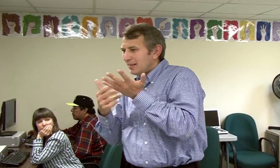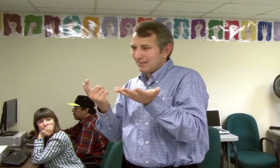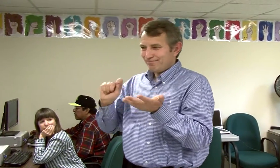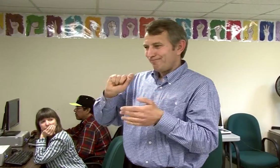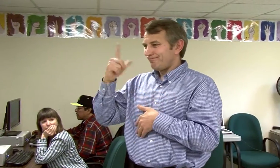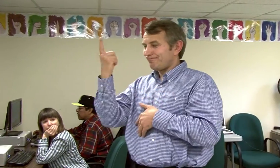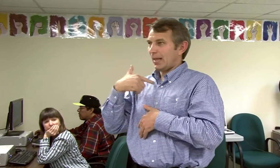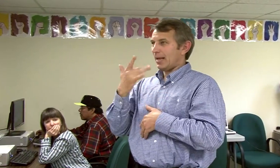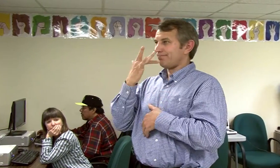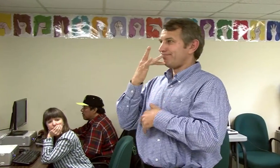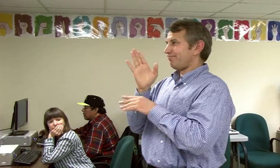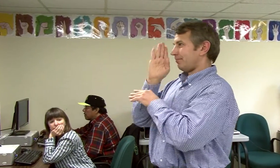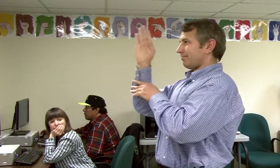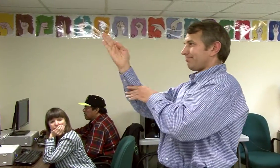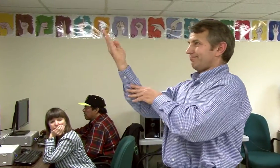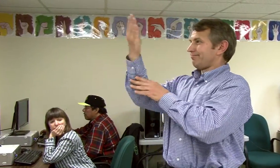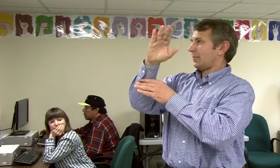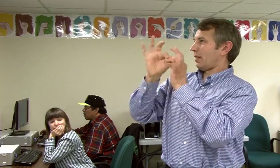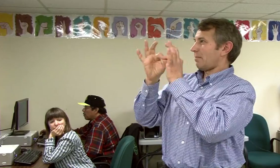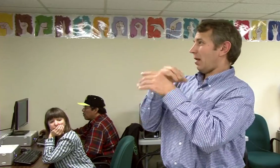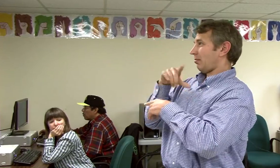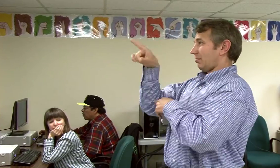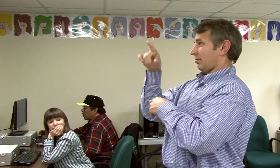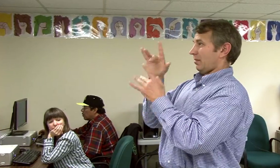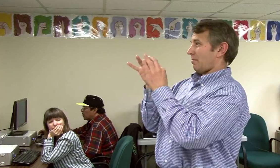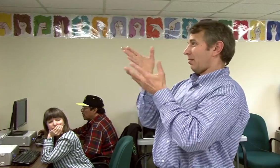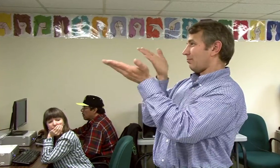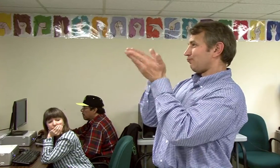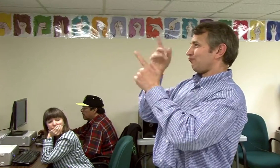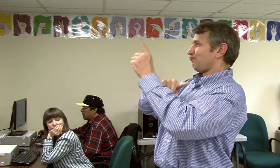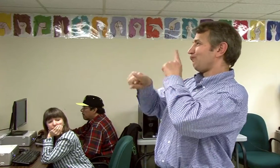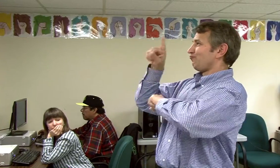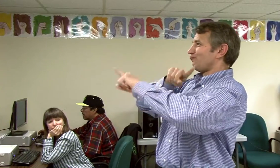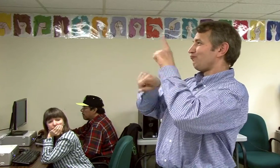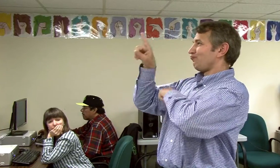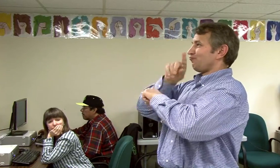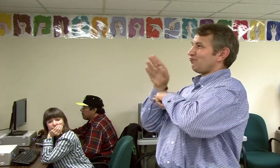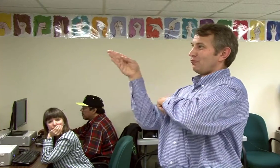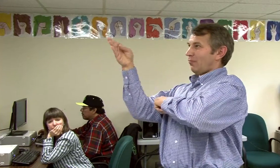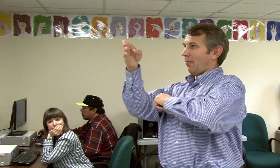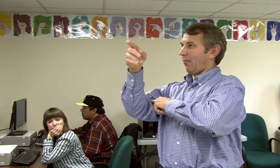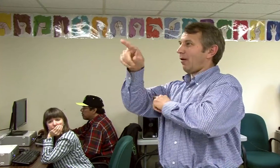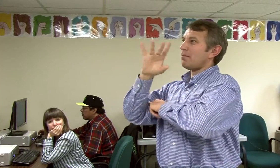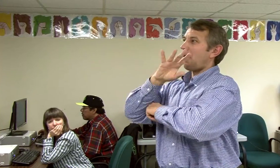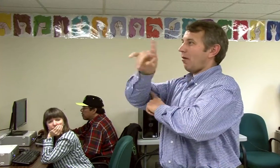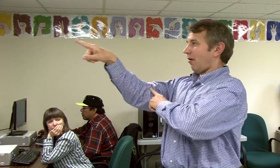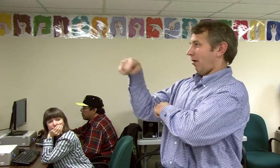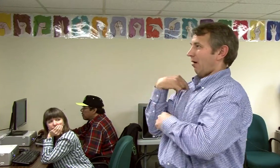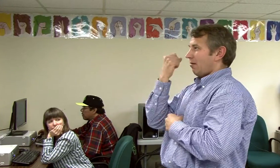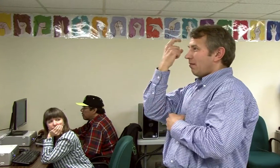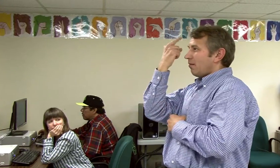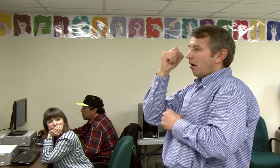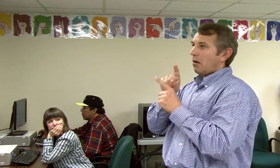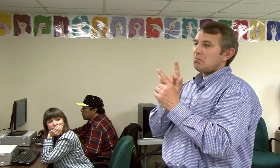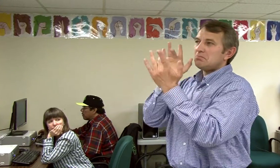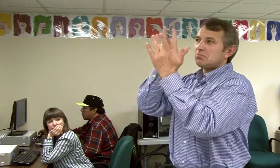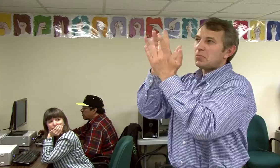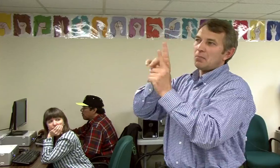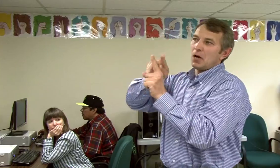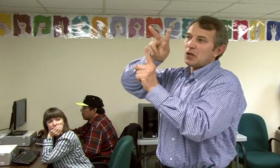personnes sourdes ne peut pas réellement satisfaire ce besoin. Il est préférable pour les sourds de communiquer via un interprète à travers une